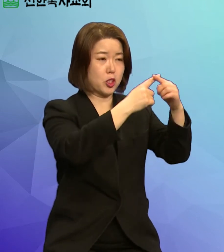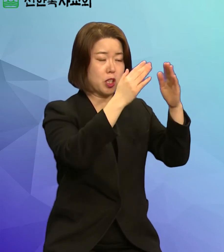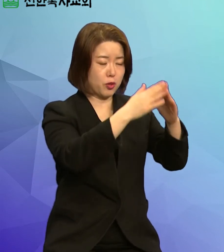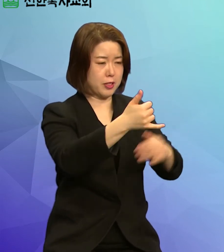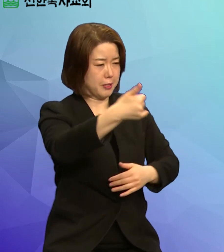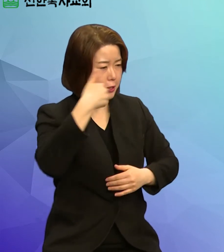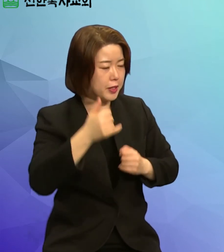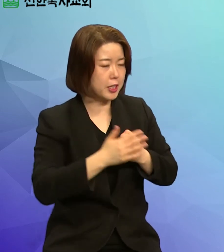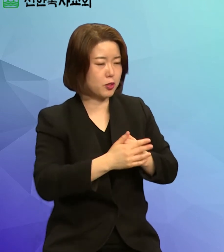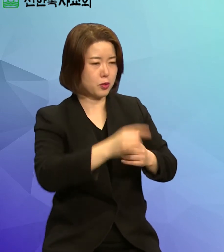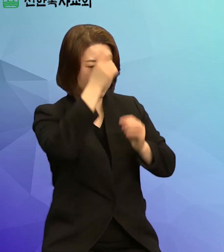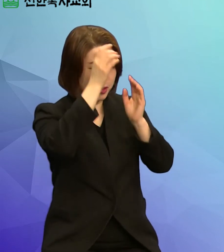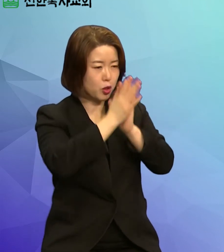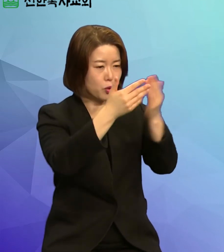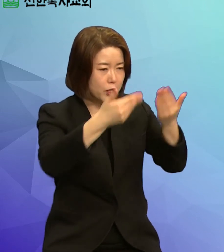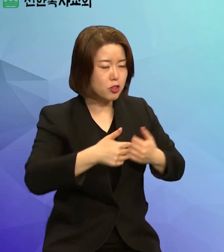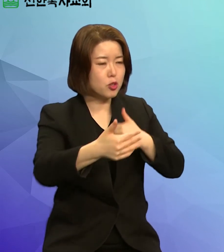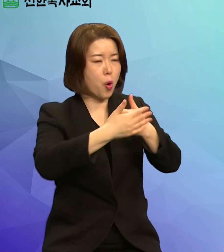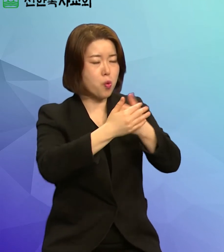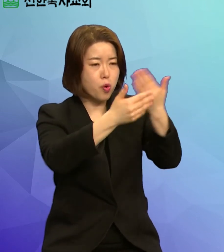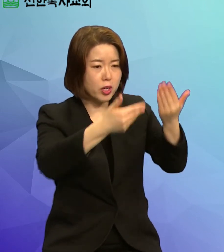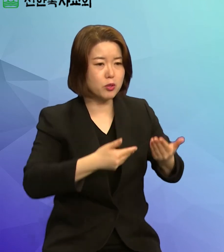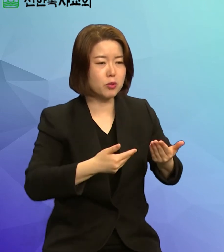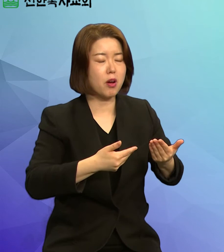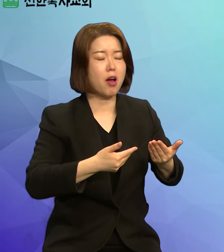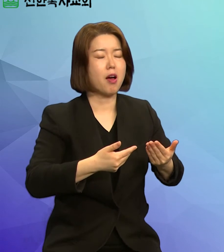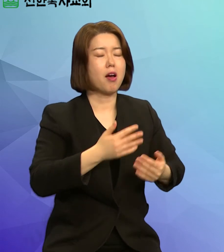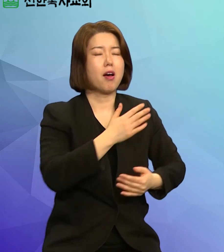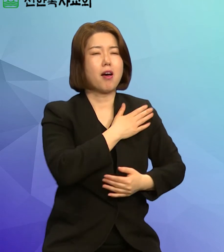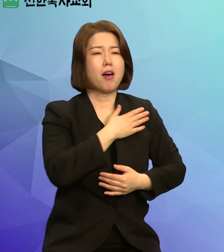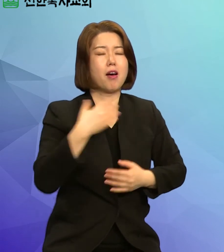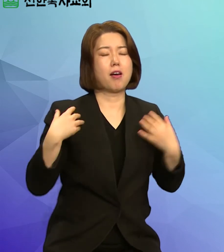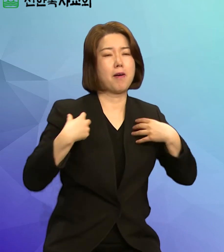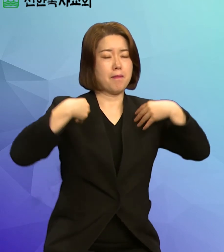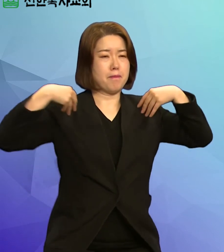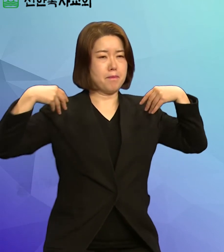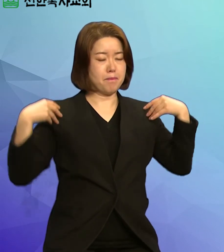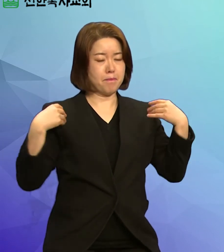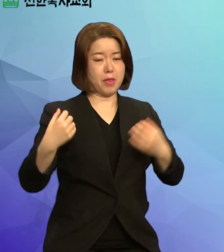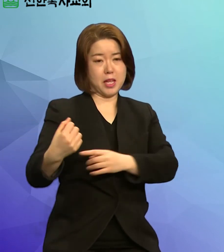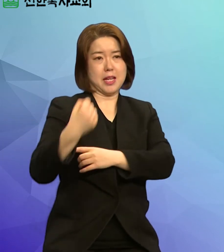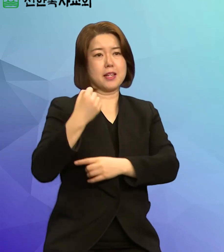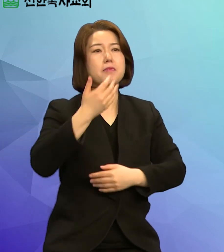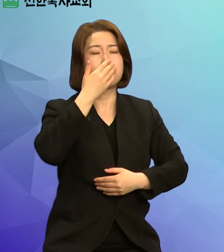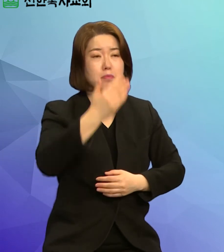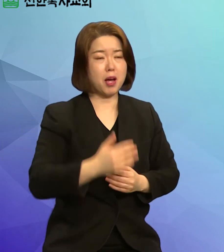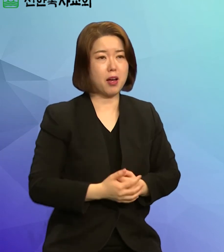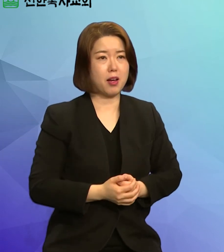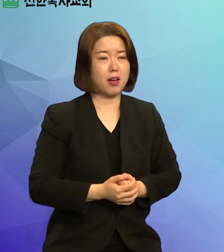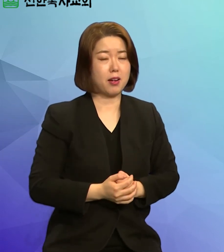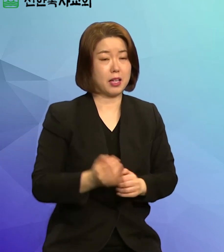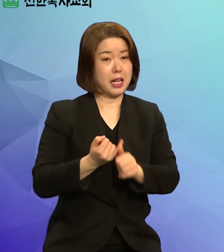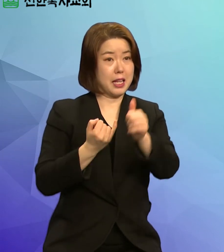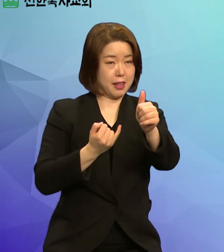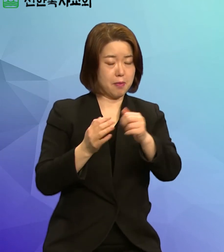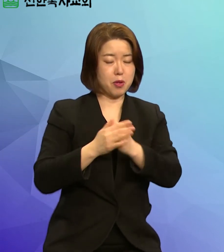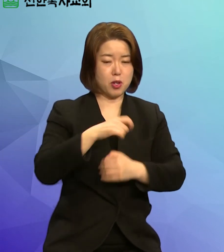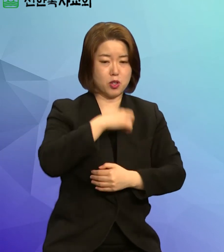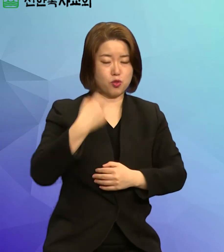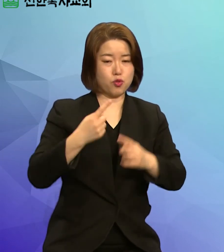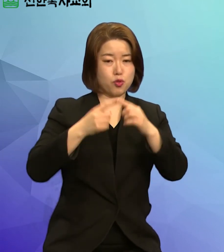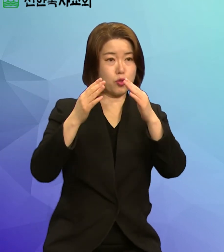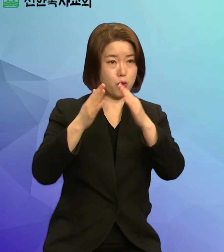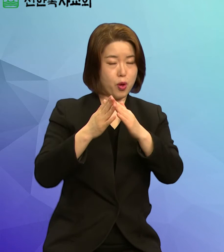기도해주고 후원해주시고 얼마나 어깨가 펴지고 힘이 되는지 모르겠습니다. 남편과 저희 중국 교회에도